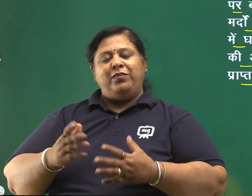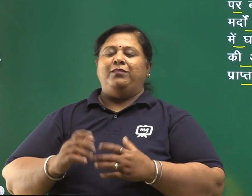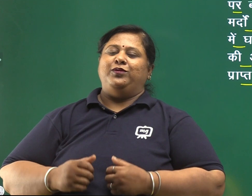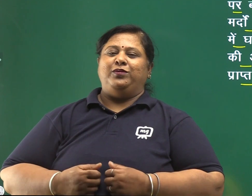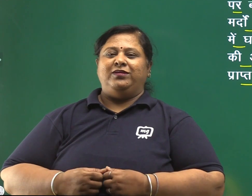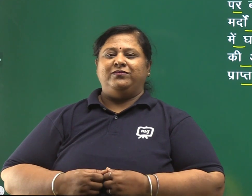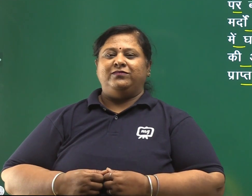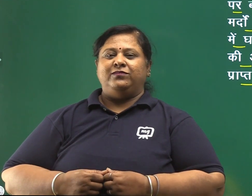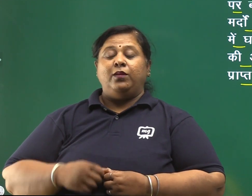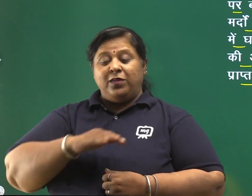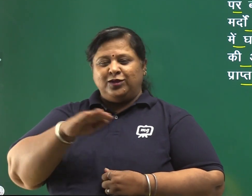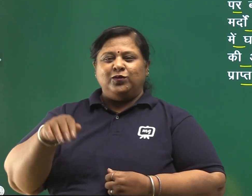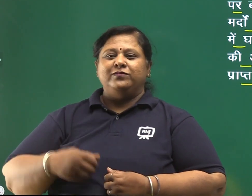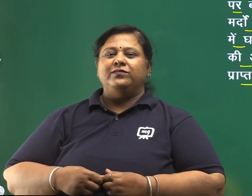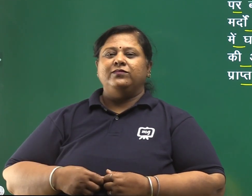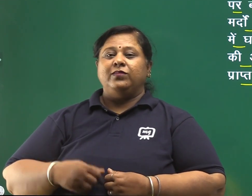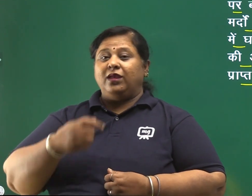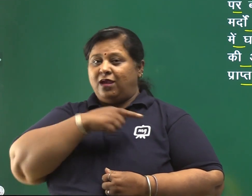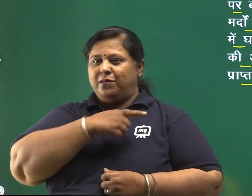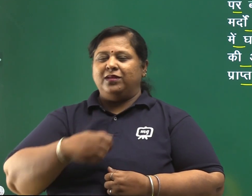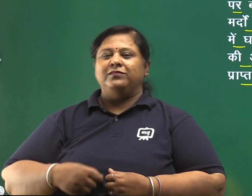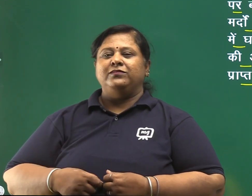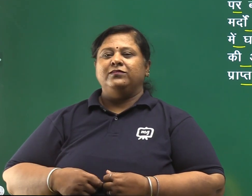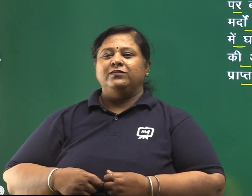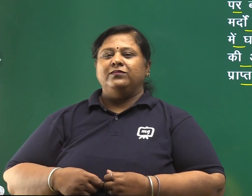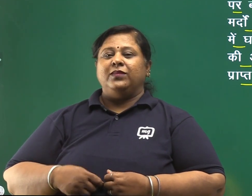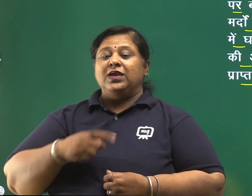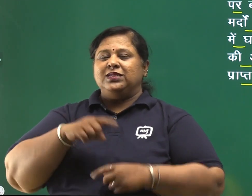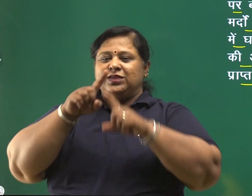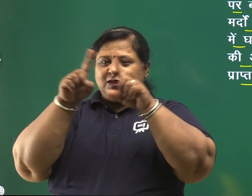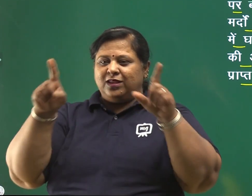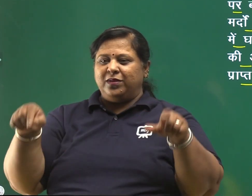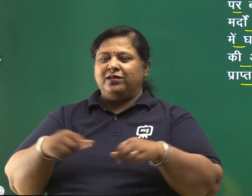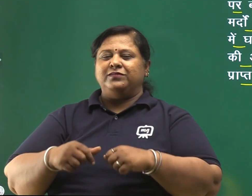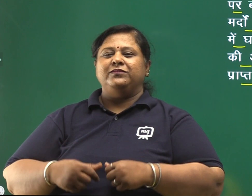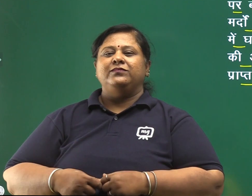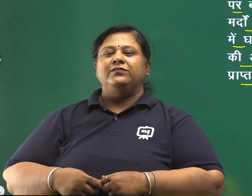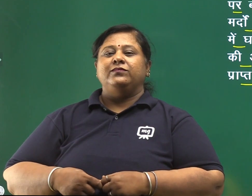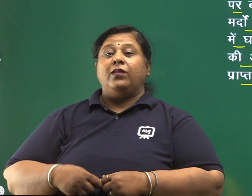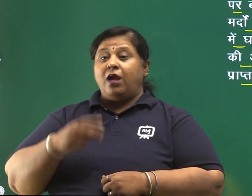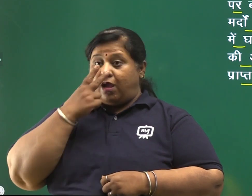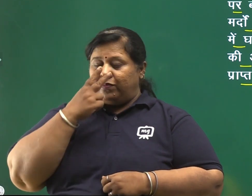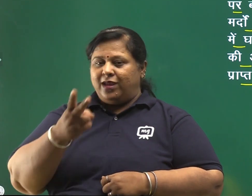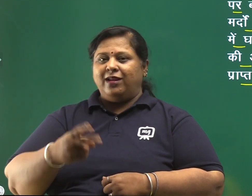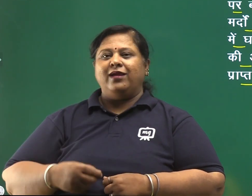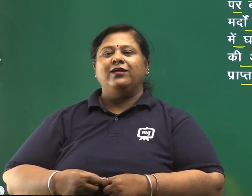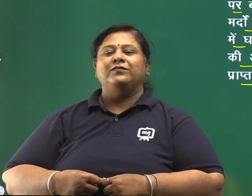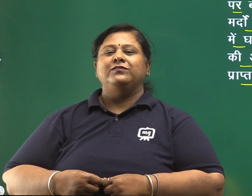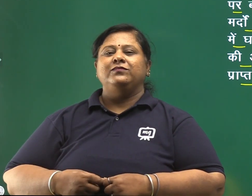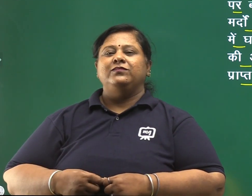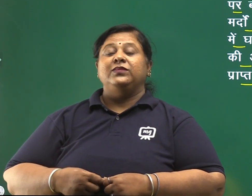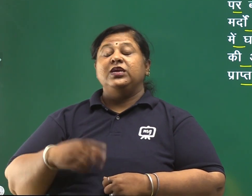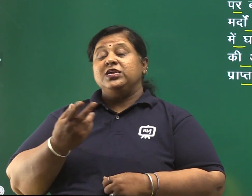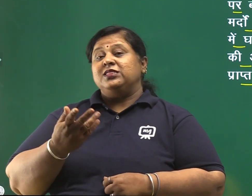प्राप्त हो गई। बच्चों, यहाँ पर इस चित्र में आप देख पा रहे हैं कि